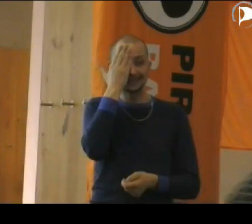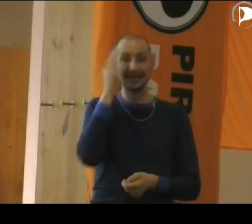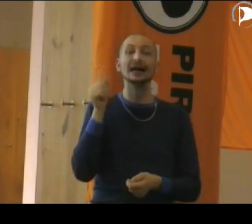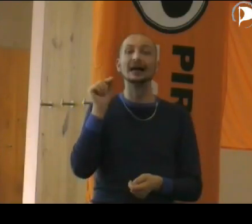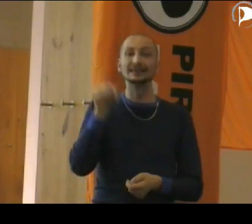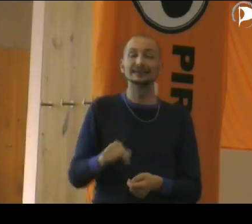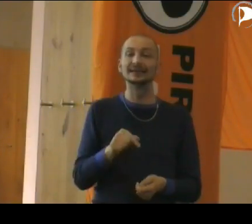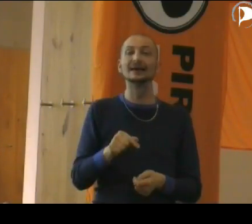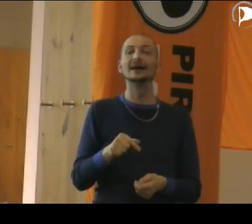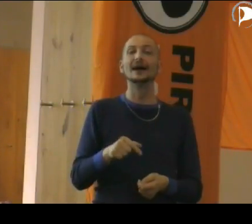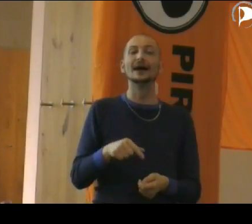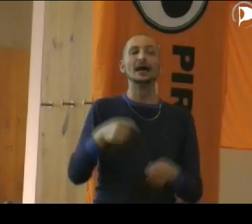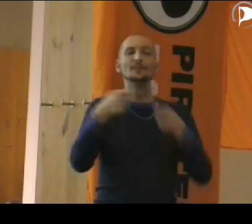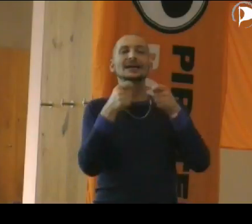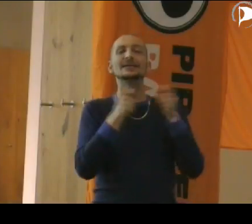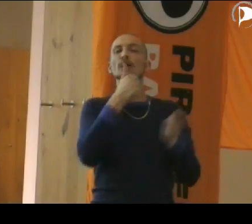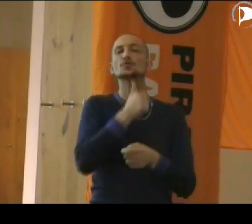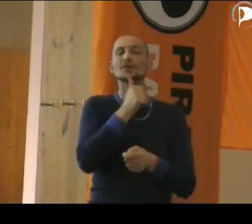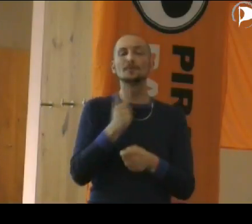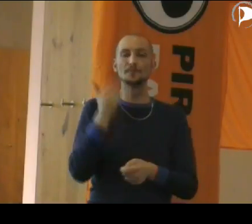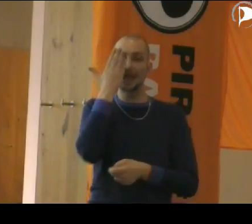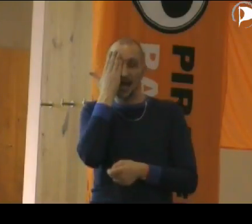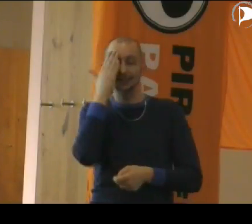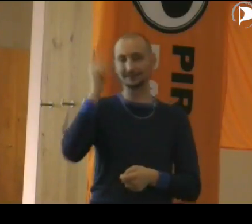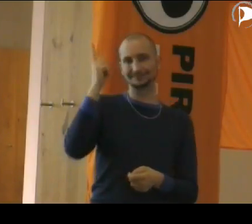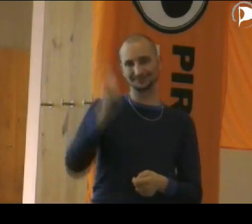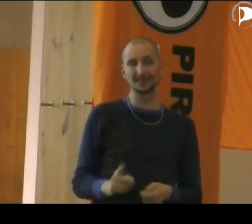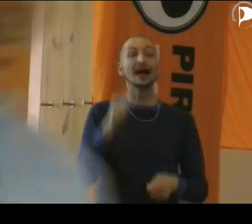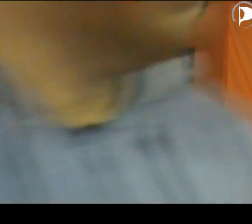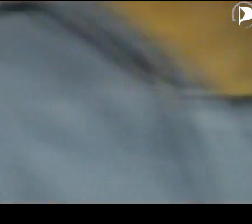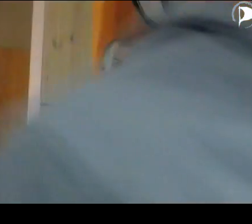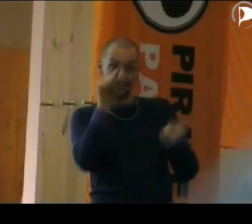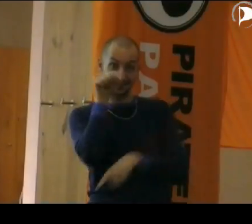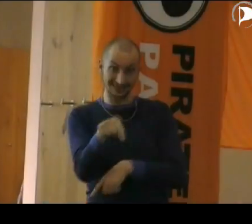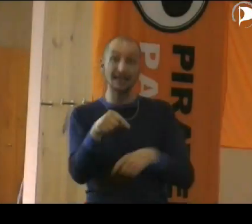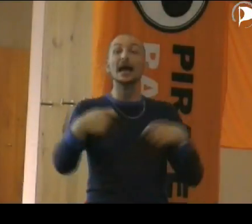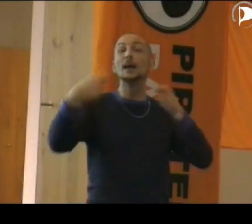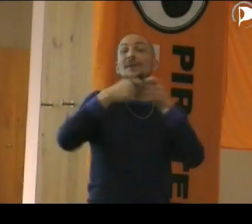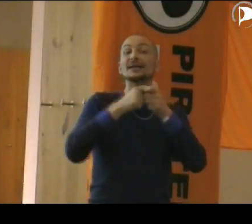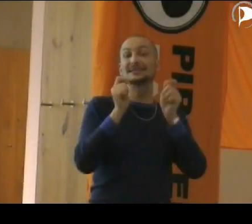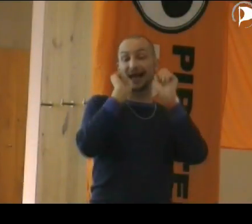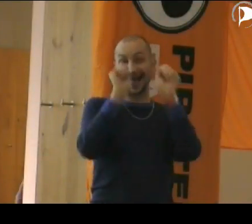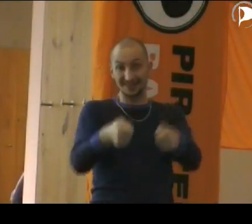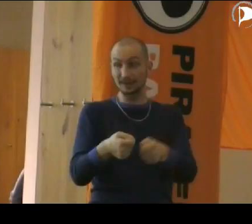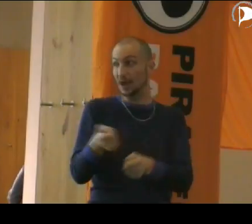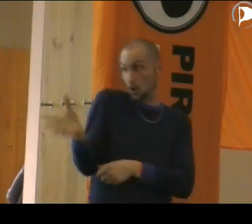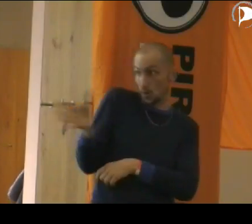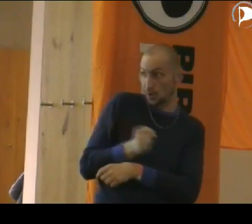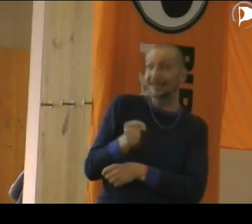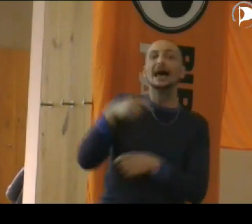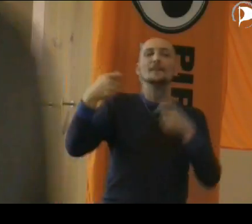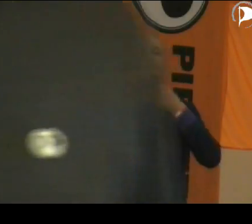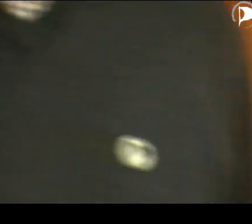raten wir auf die 56 die restlichen dürfen sich mitgliedsantrag geboren abholen und mit gehörten jungs